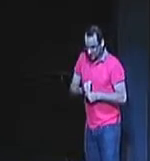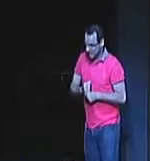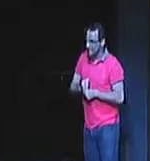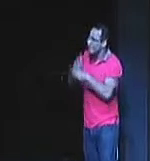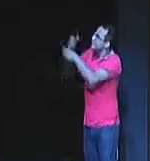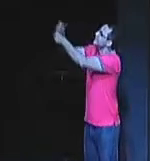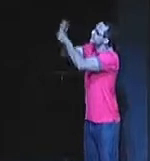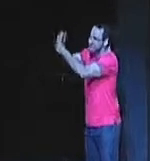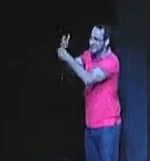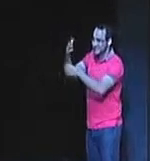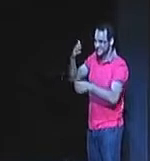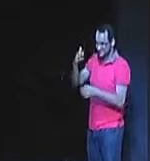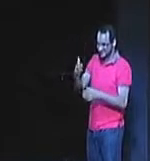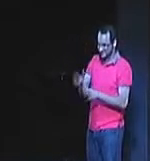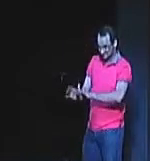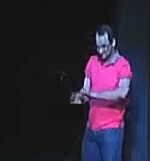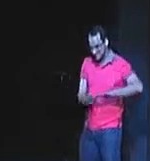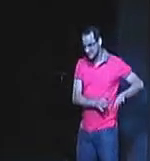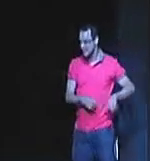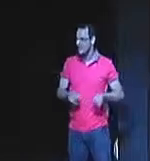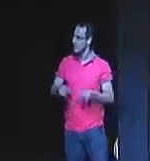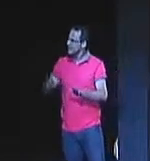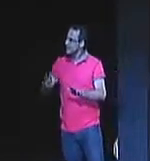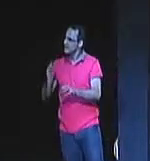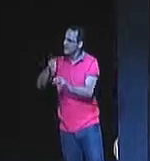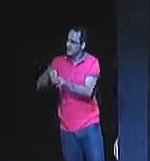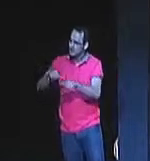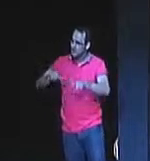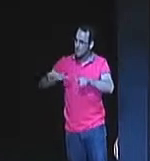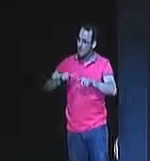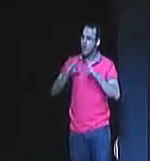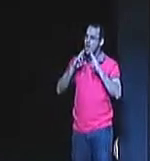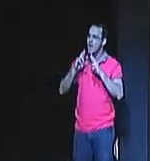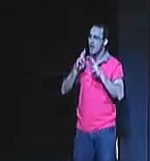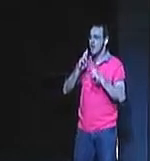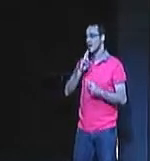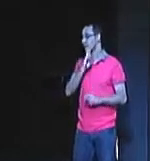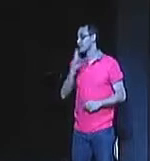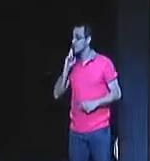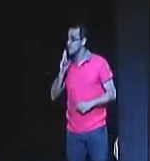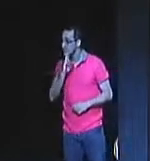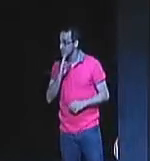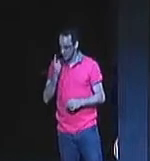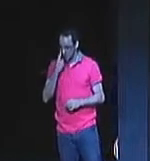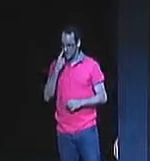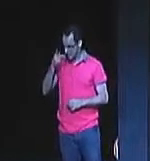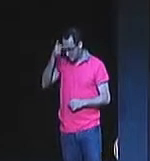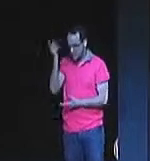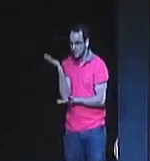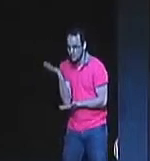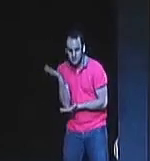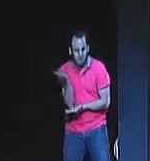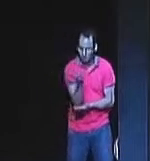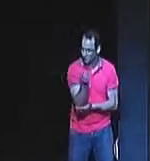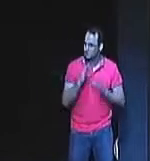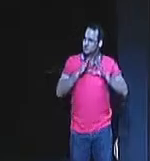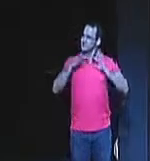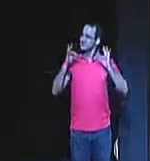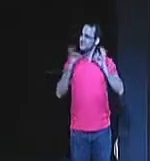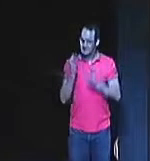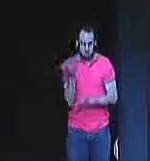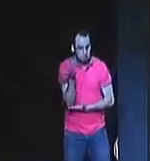mais de percepção curiosidade você pode notar que por exemplo as pessoas que servem as mesas e os garçons